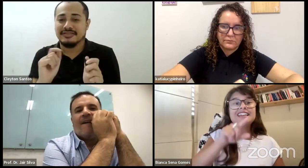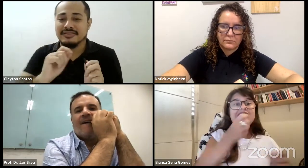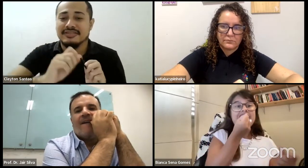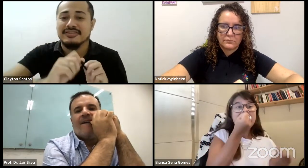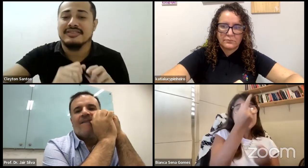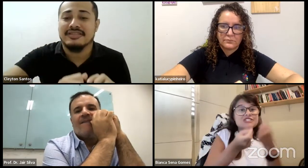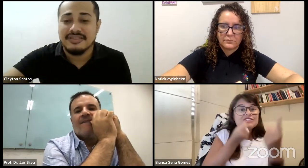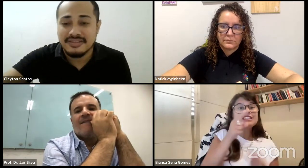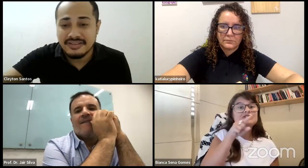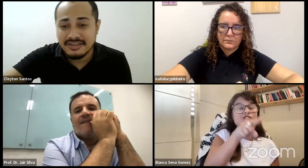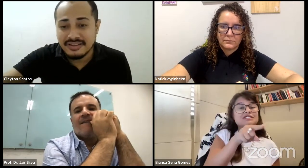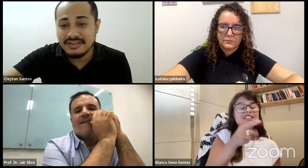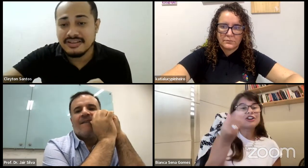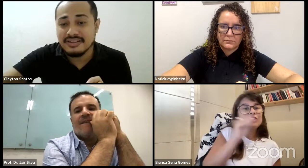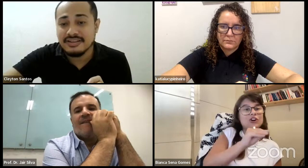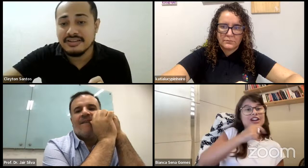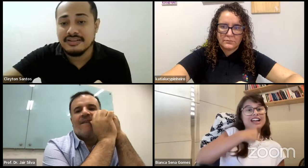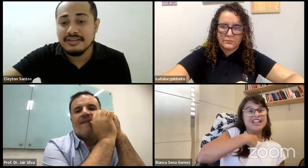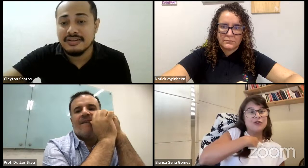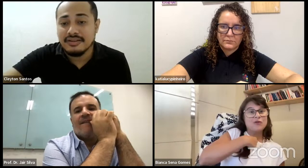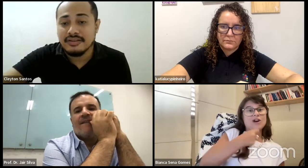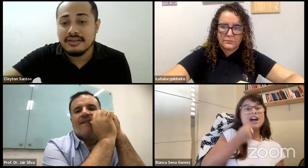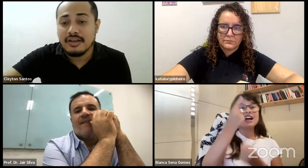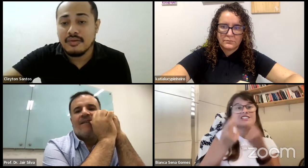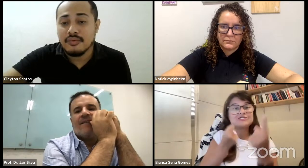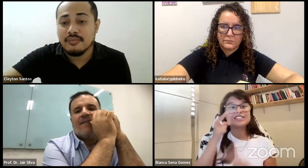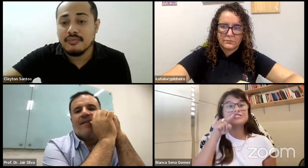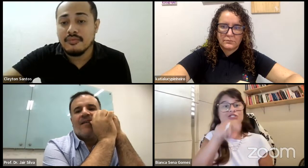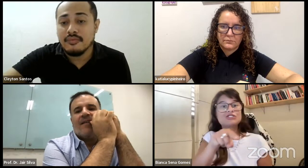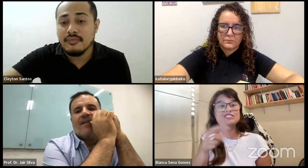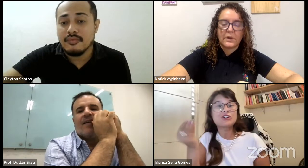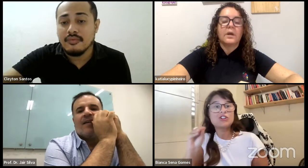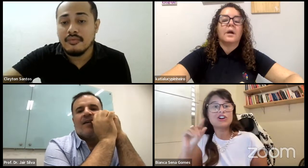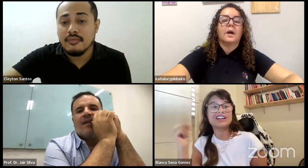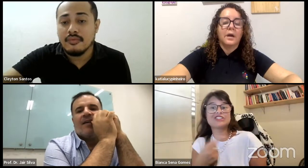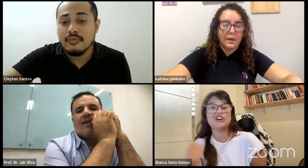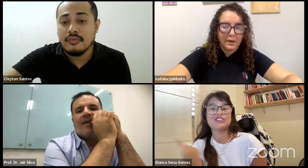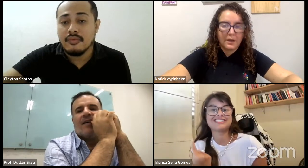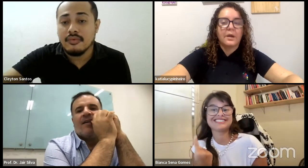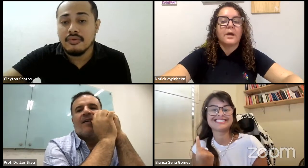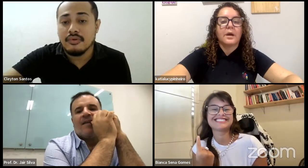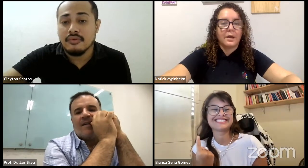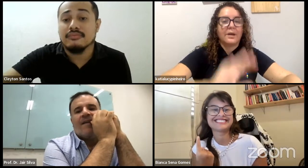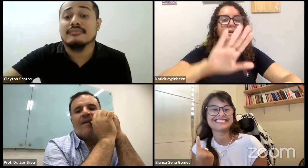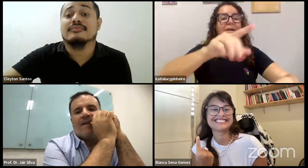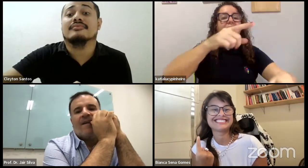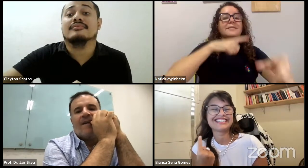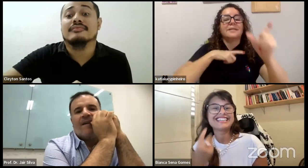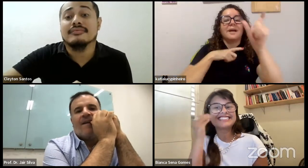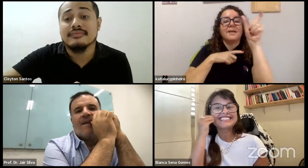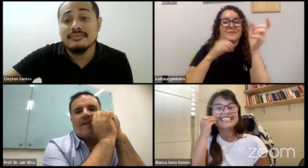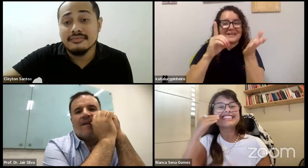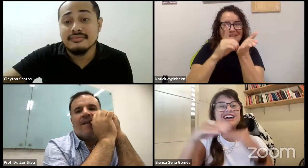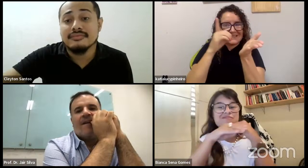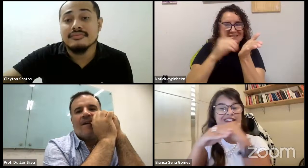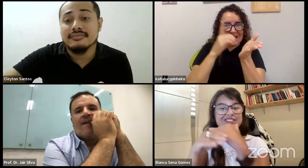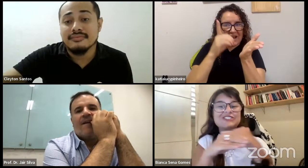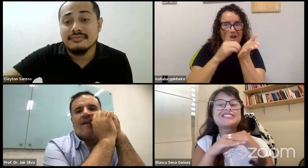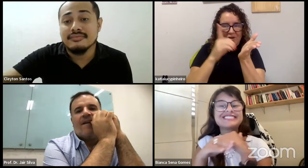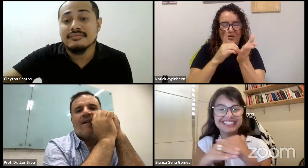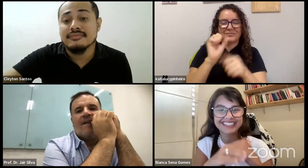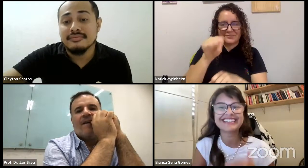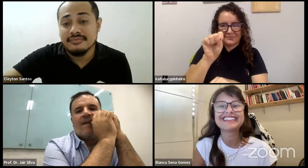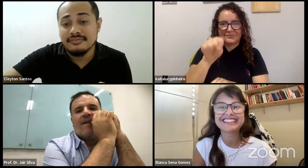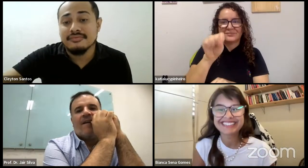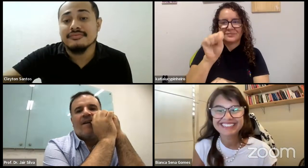texto em relação a nós. Às vezes você coloca o eu e às vezes você coloca o nós. Entendeu? Então